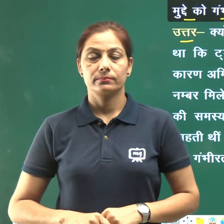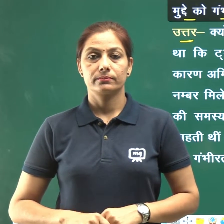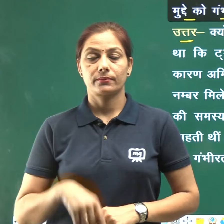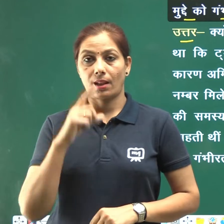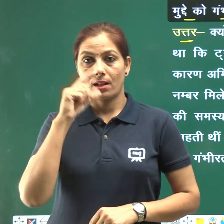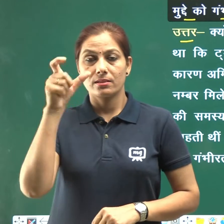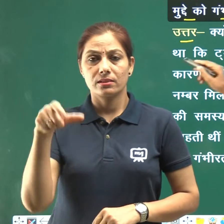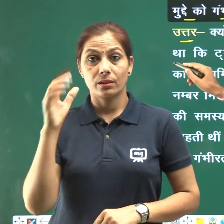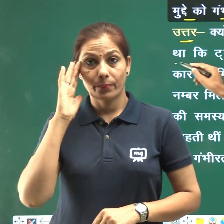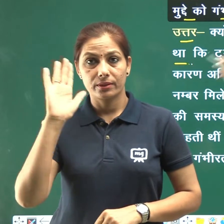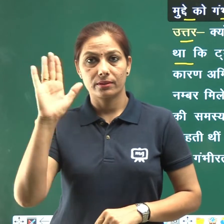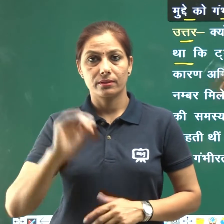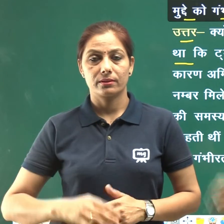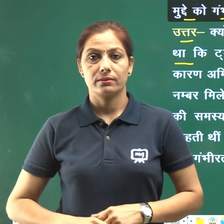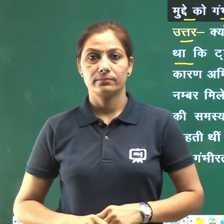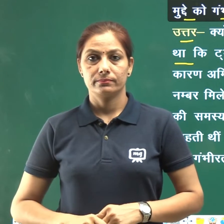रजनी को मालूम था कि